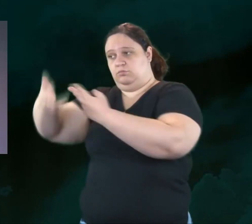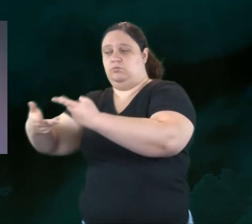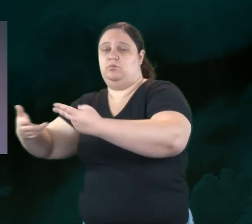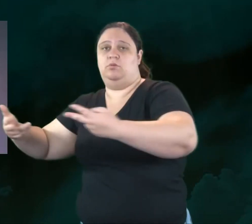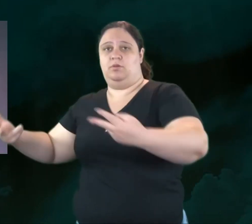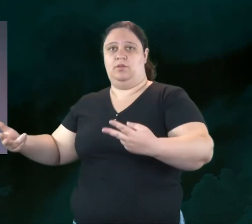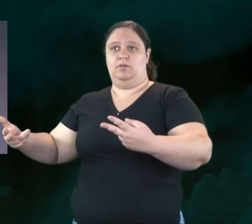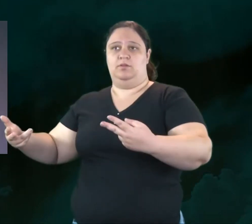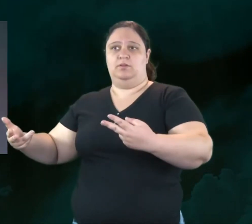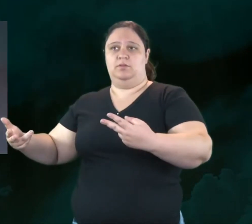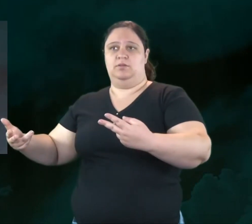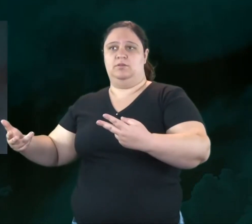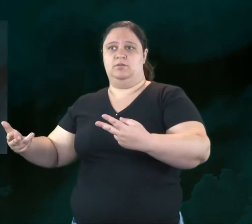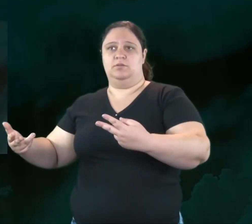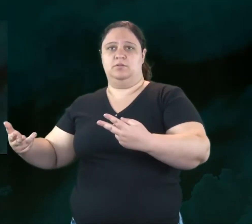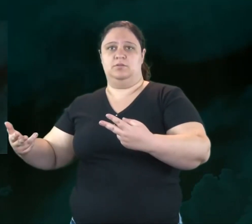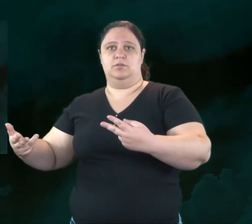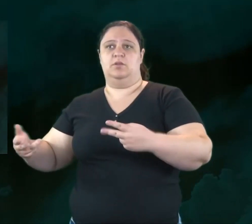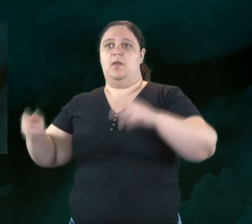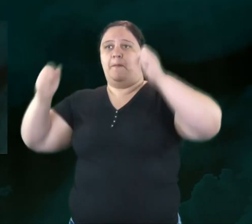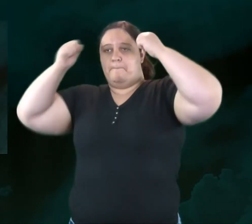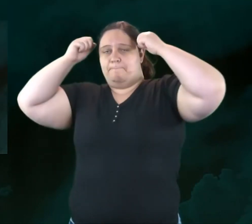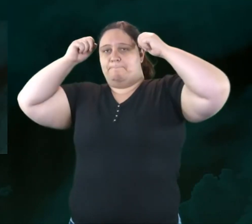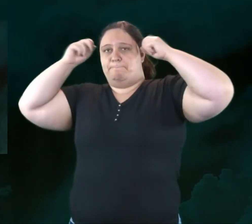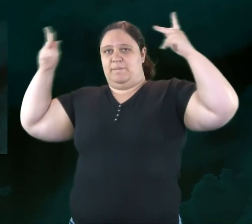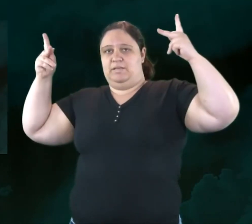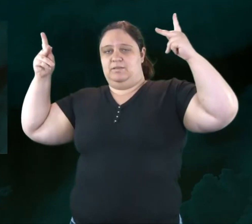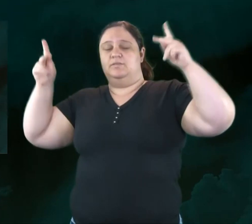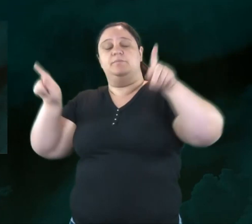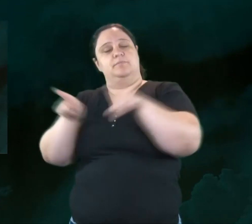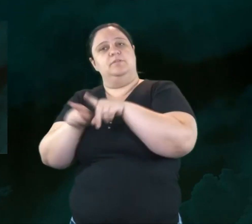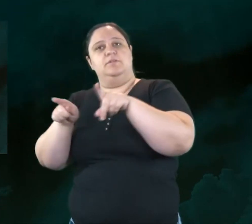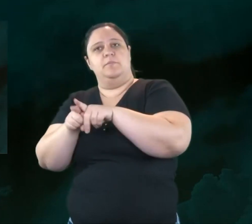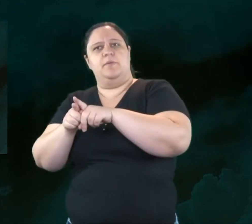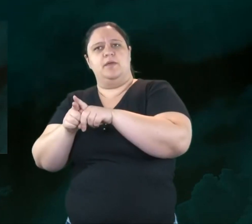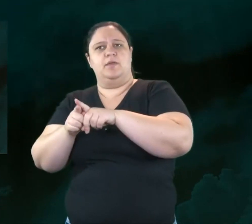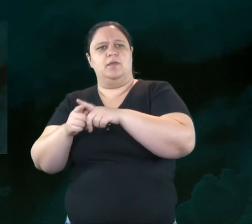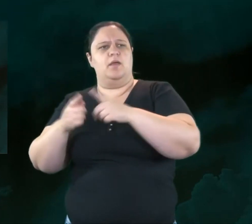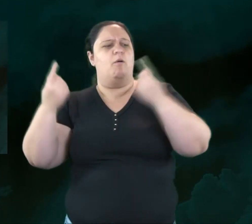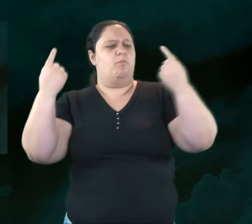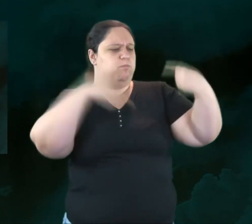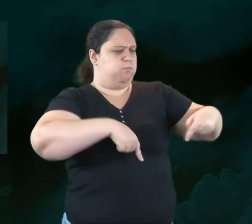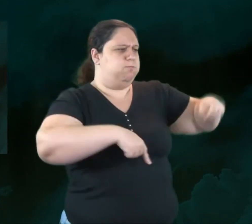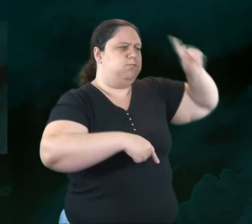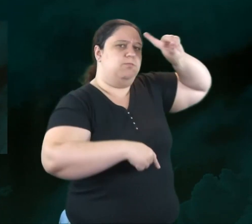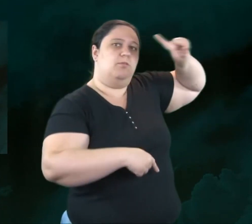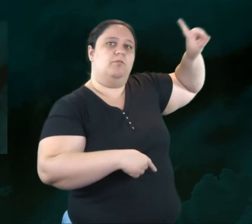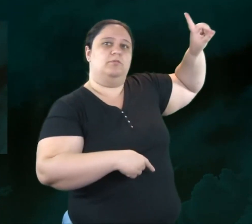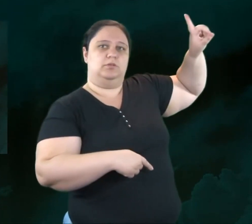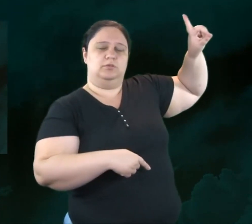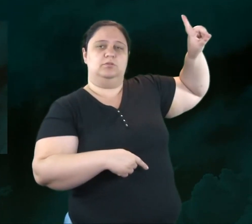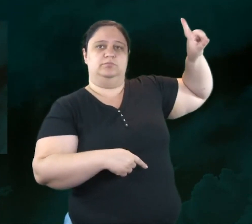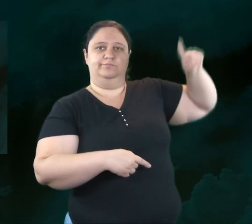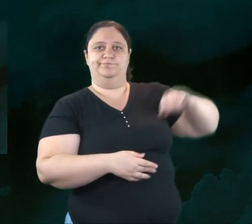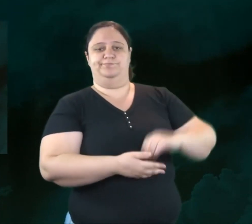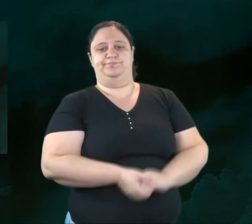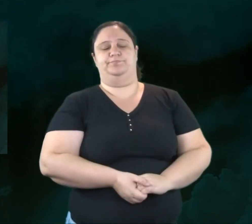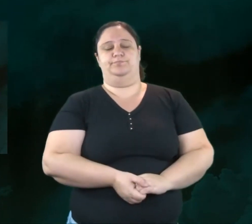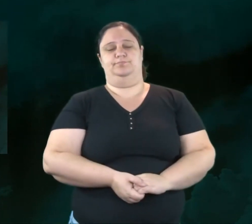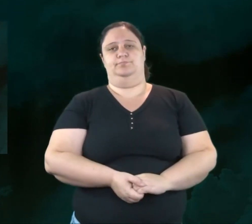príncipes conspiram contra o Senhor e contra o seu ungido.